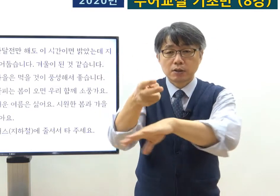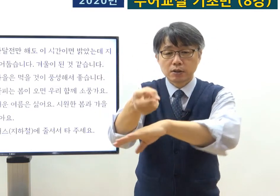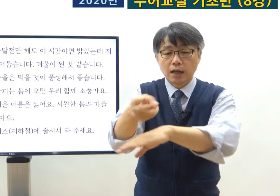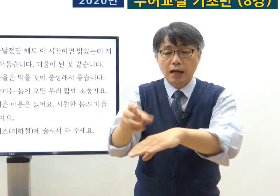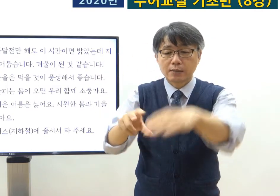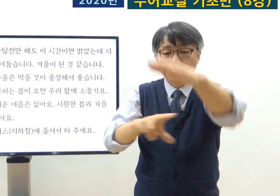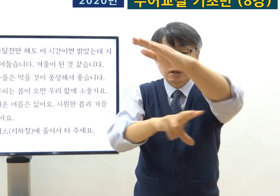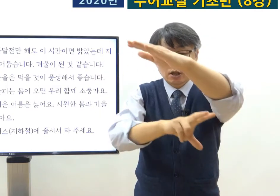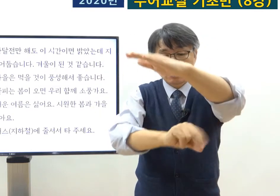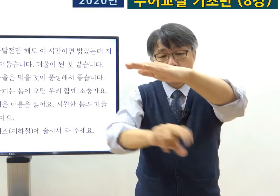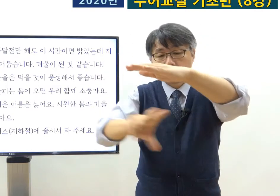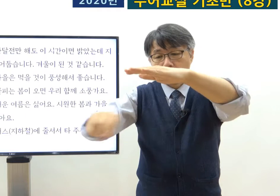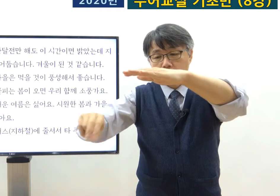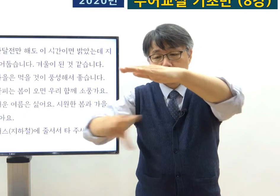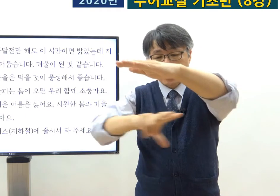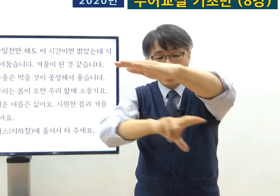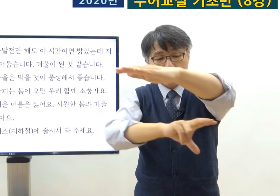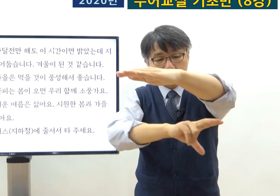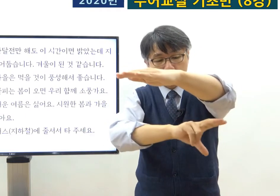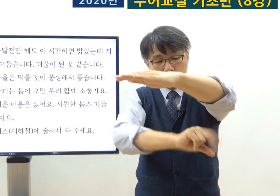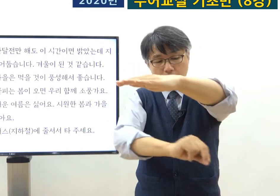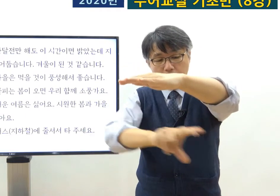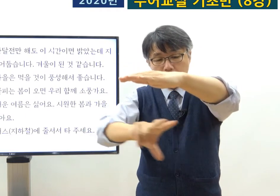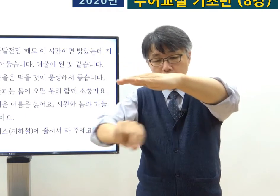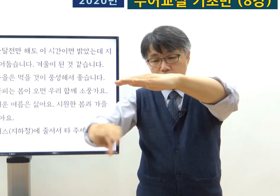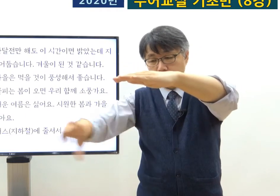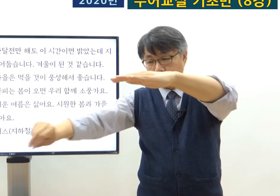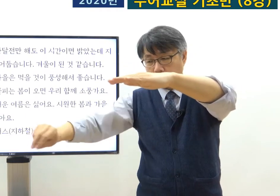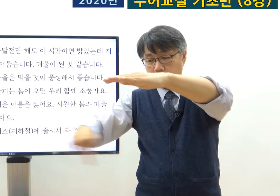버스에 아니면 전철. 자, 하나, 둘, 이렇게